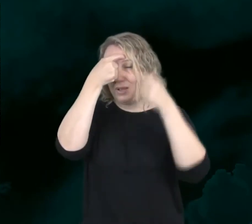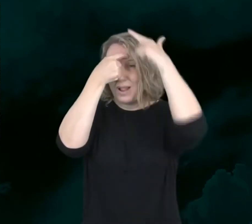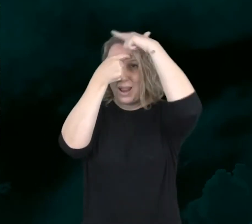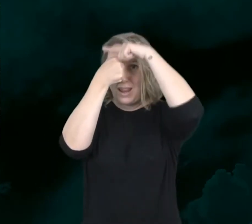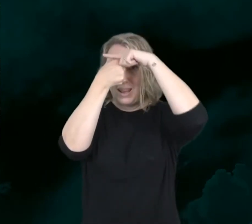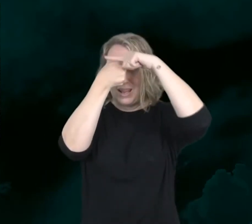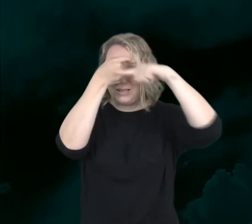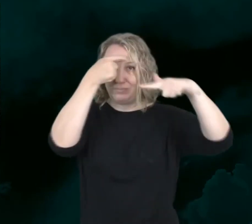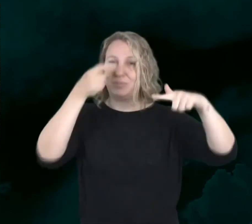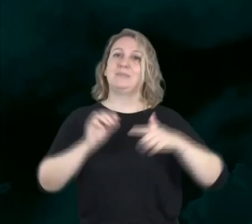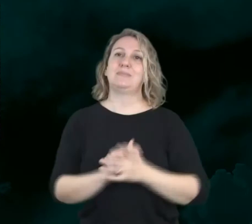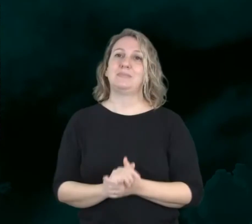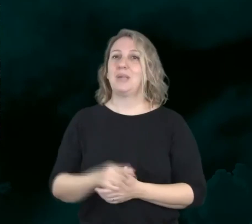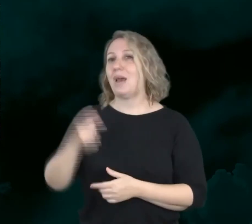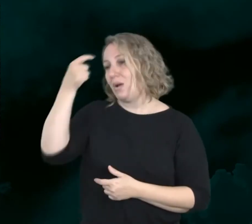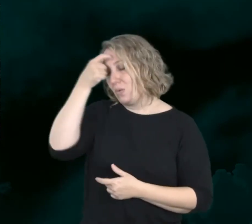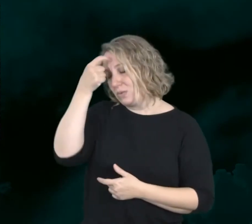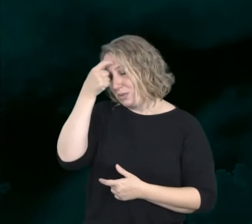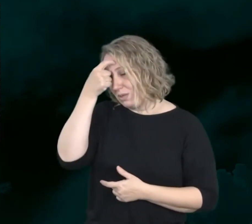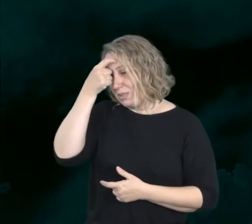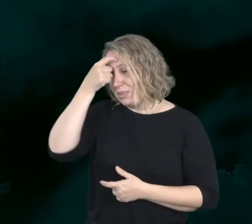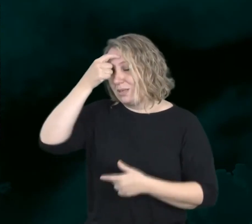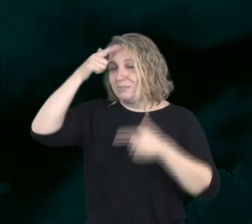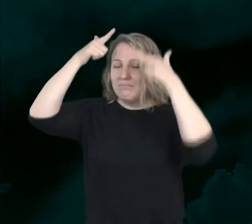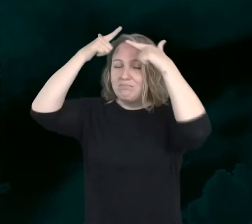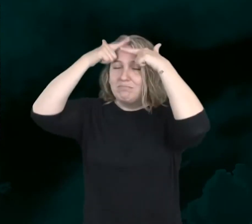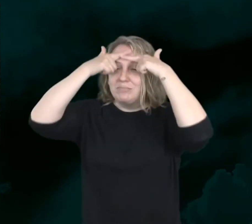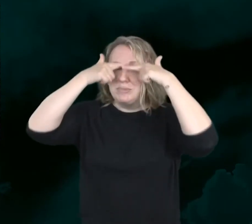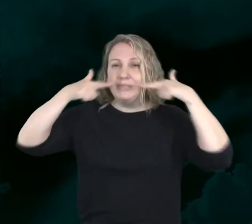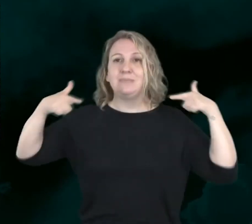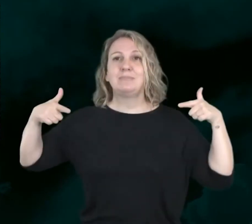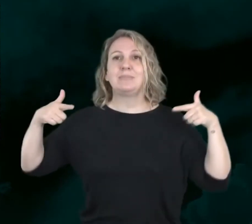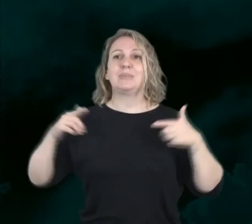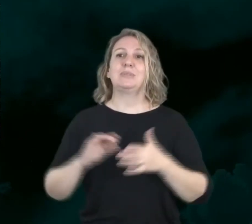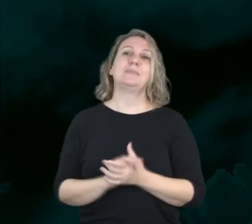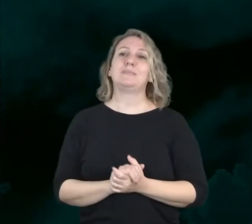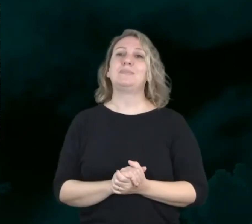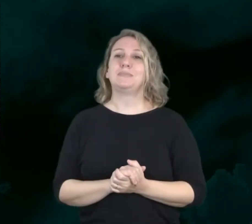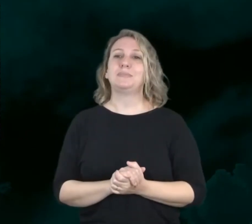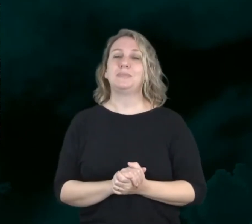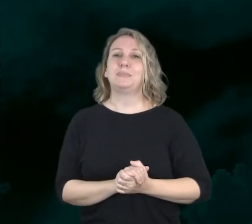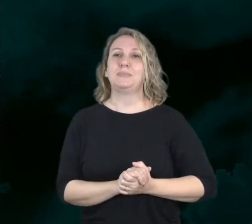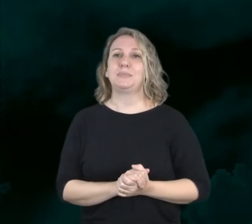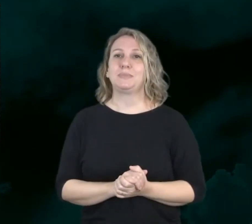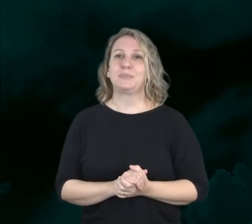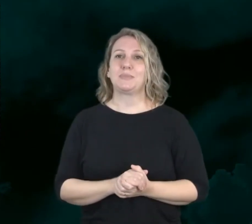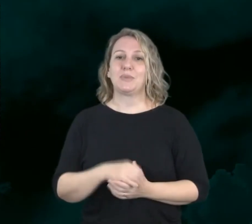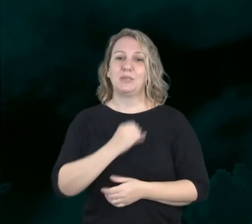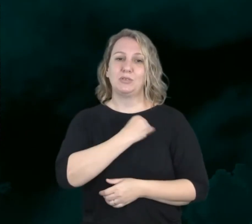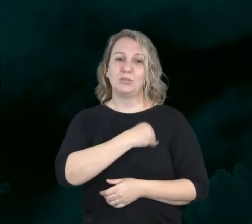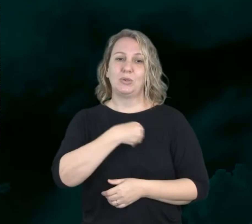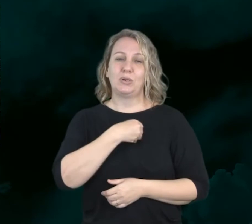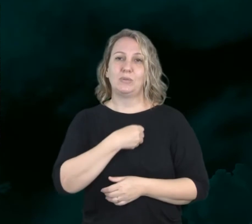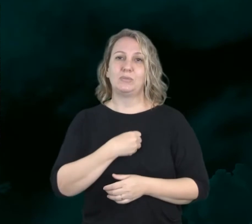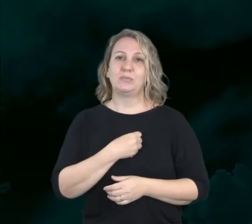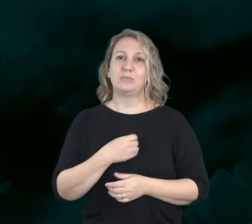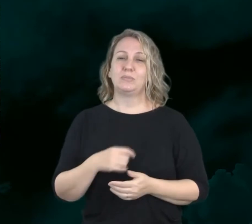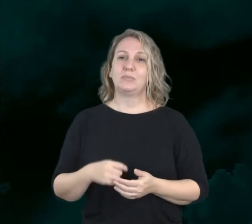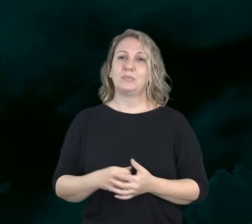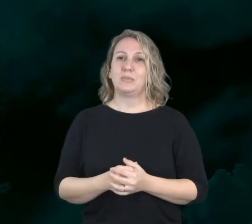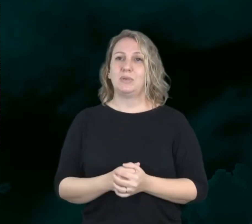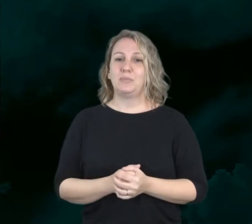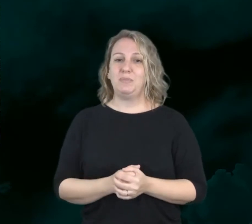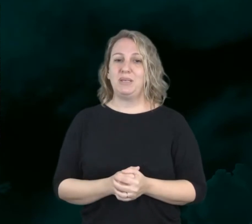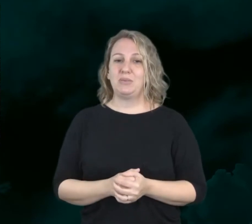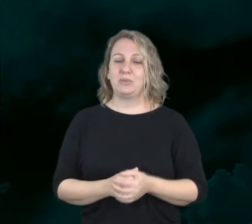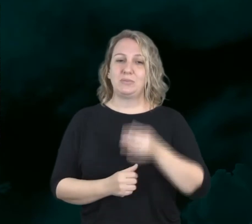João, capítulo 1, versículo 9, ó Senhor Jesus, eu vou ter que